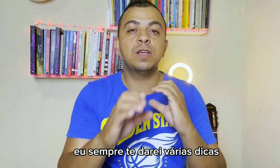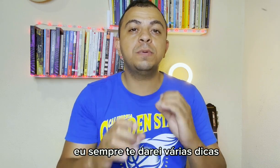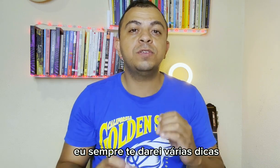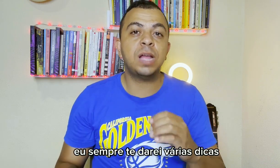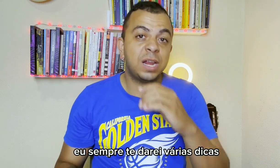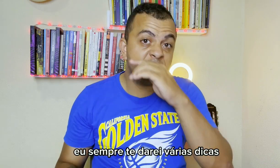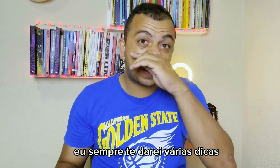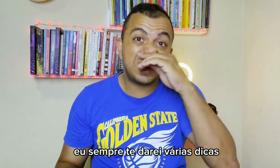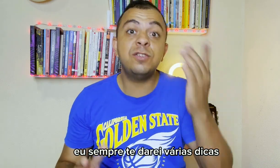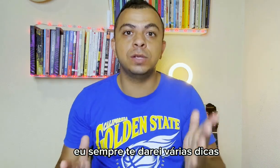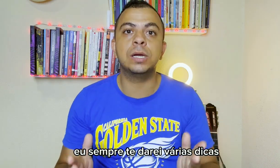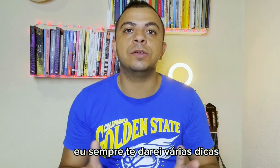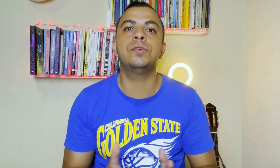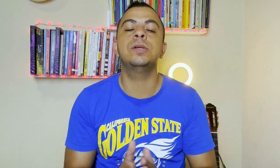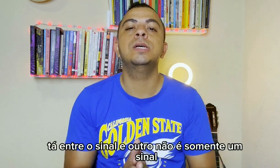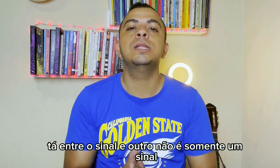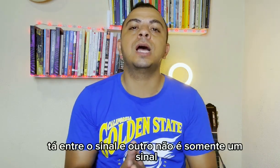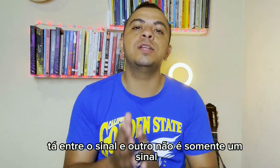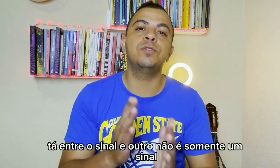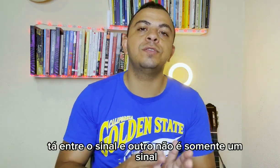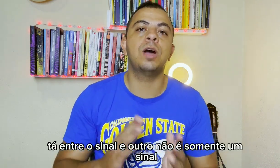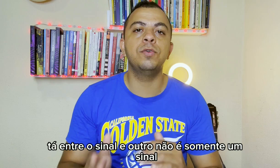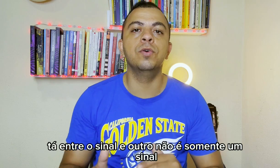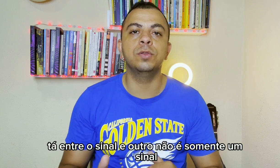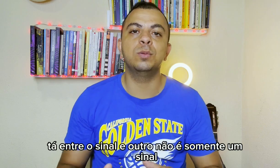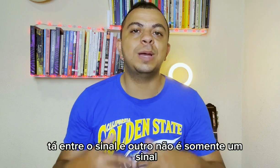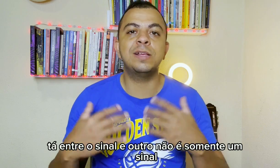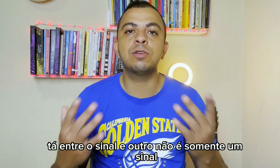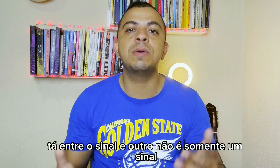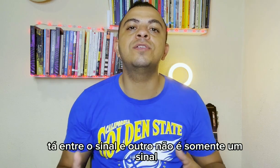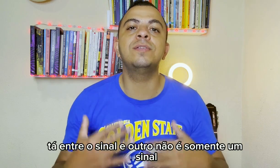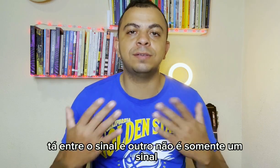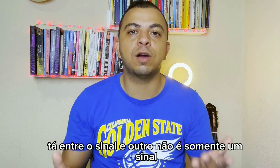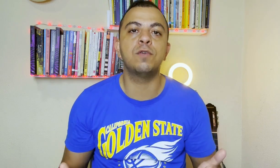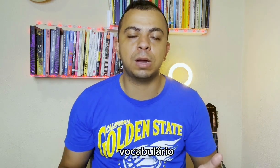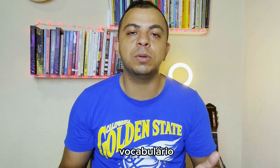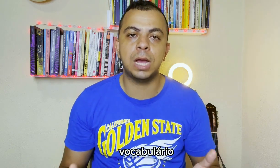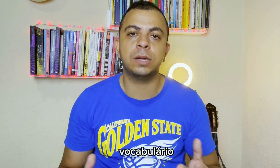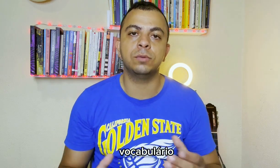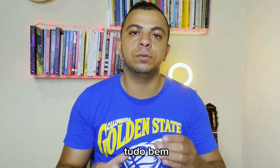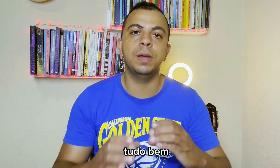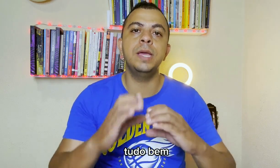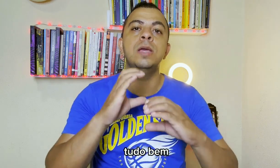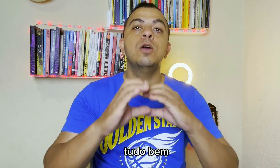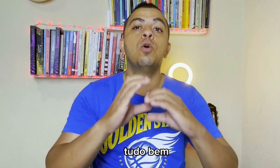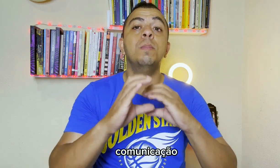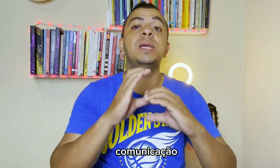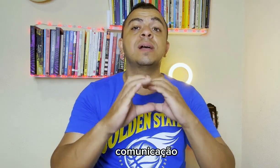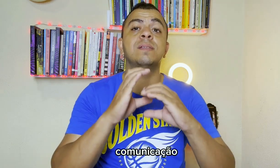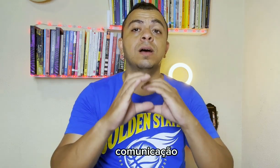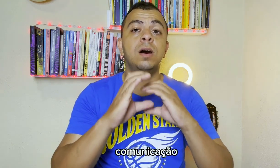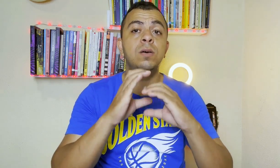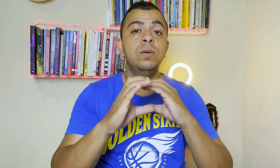te darei várias dicas, tá? Entre um sinal e outro. Não é somente ensinar o vocabulário, tudo bem? Comunicação